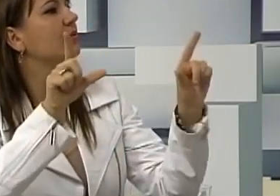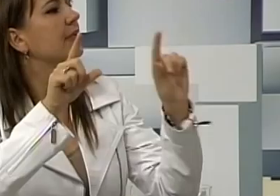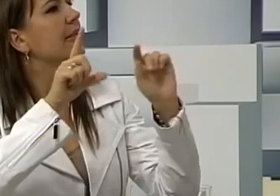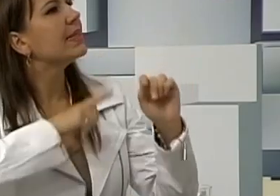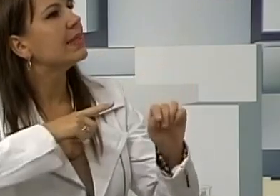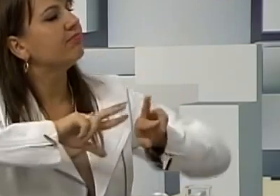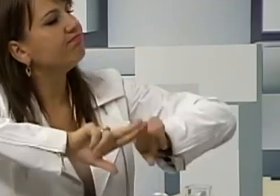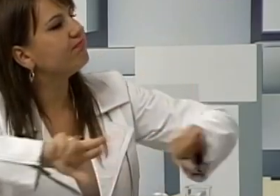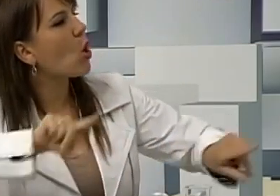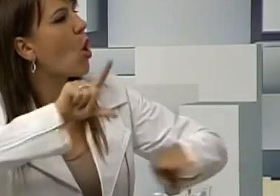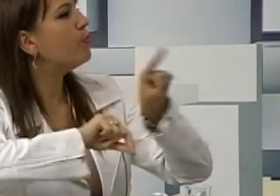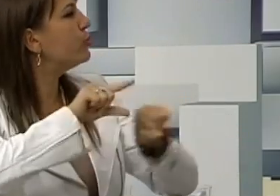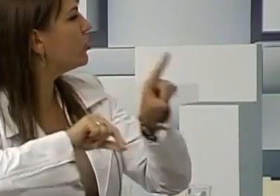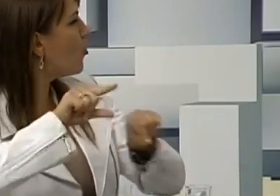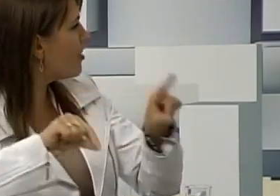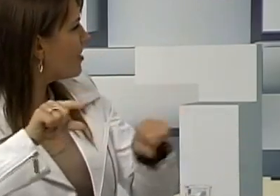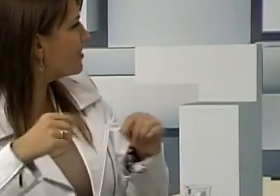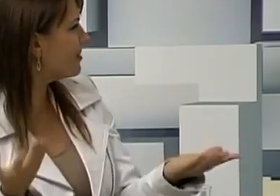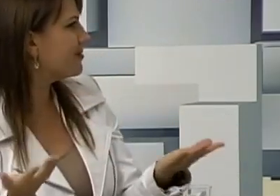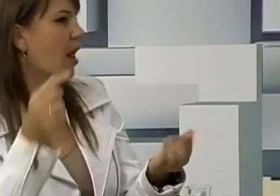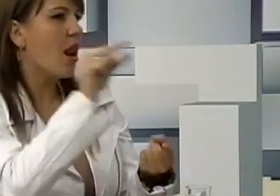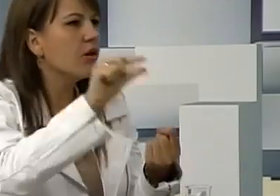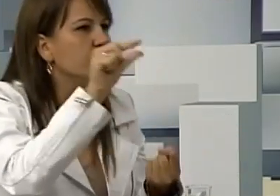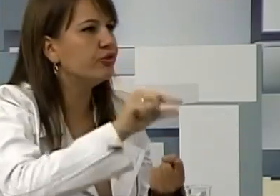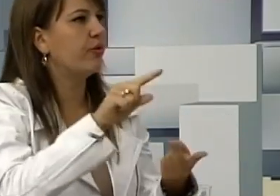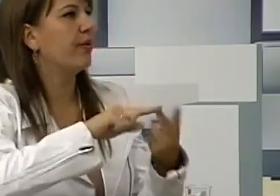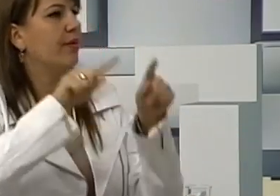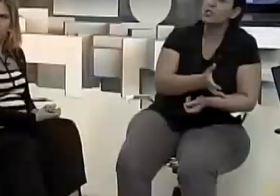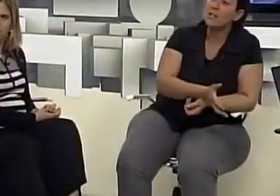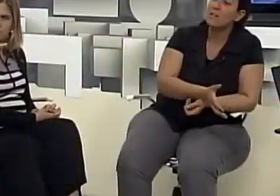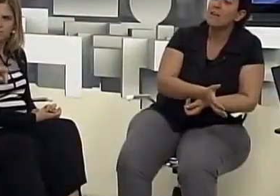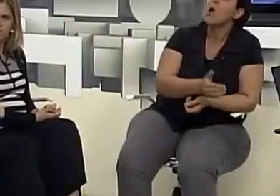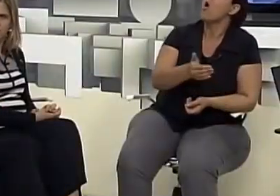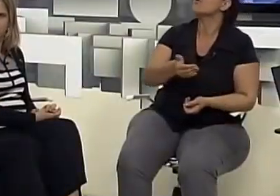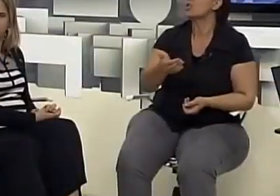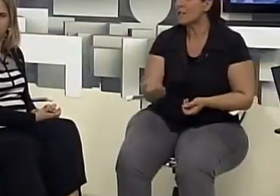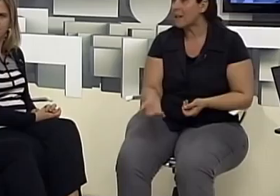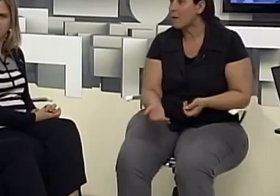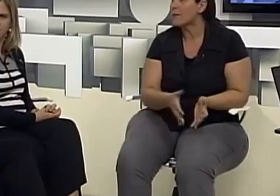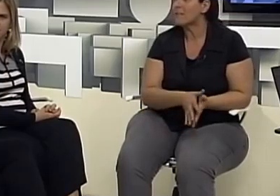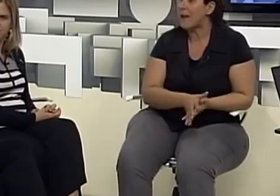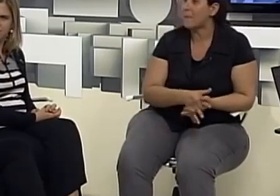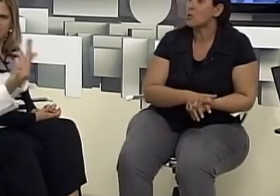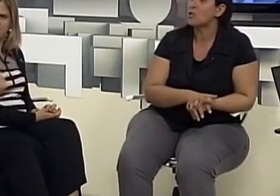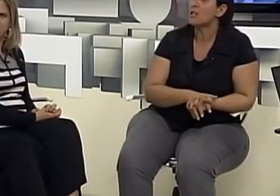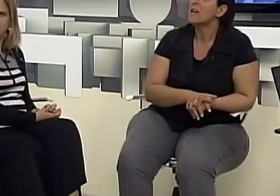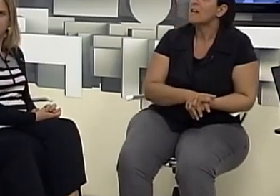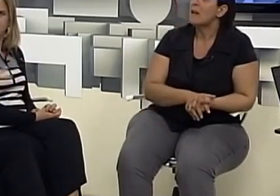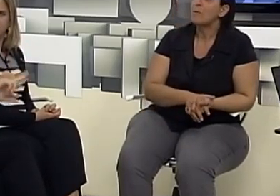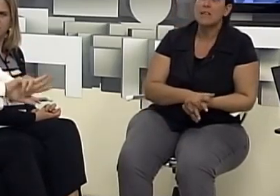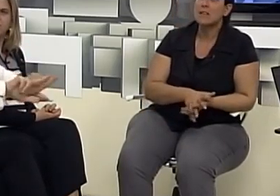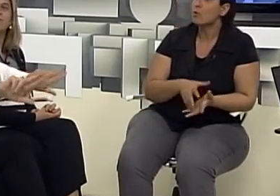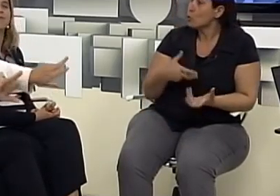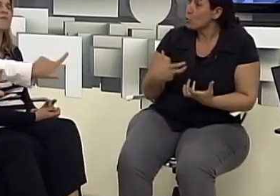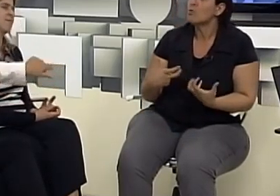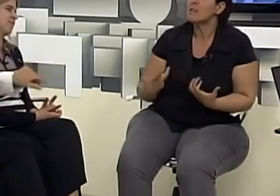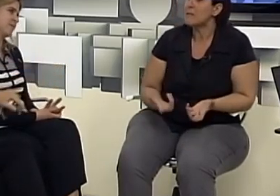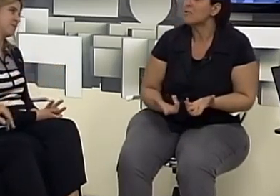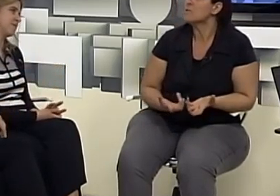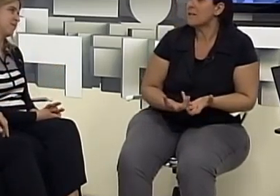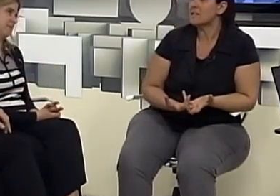apropriação da língua escrita, né? Então, a importância de poder ter opção, ou de legenda, ou de janela com intérprete, né? Porque os